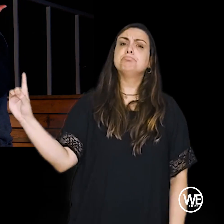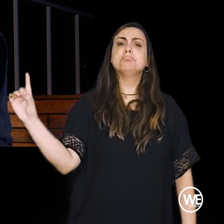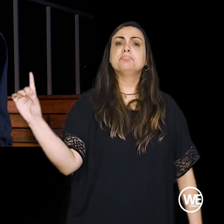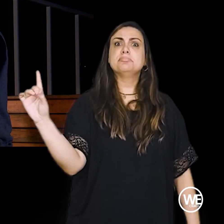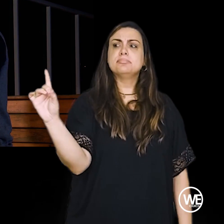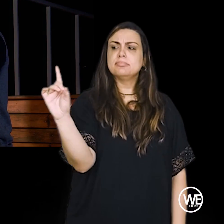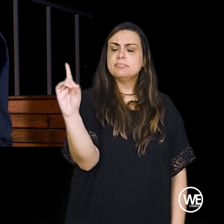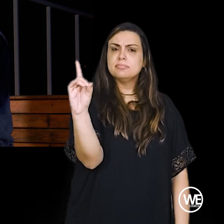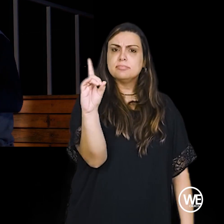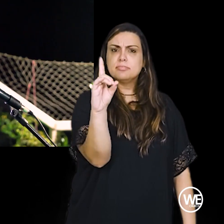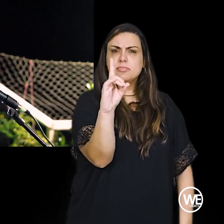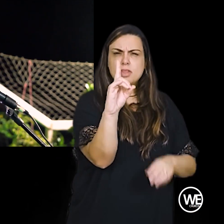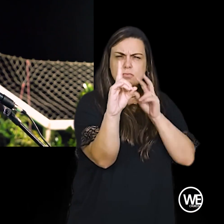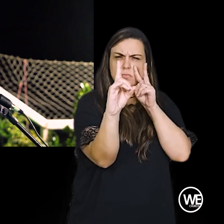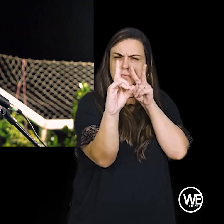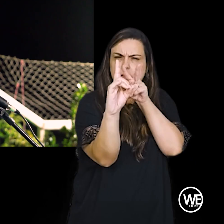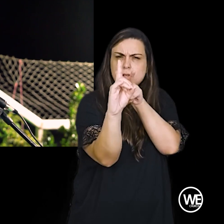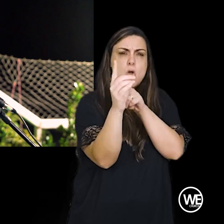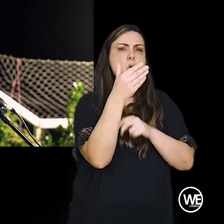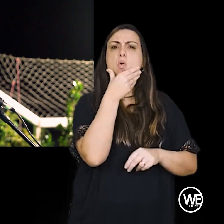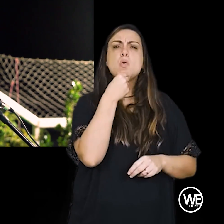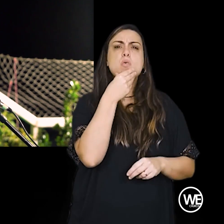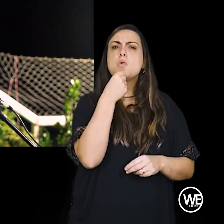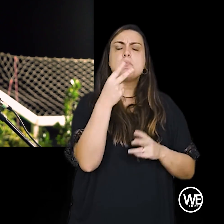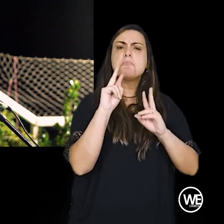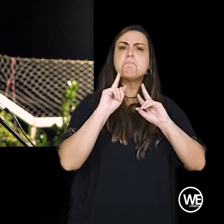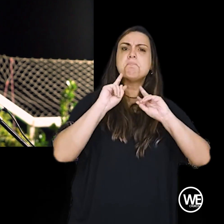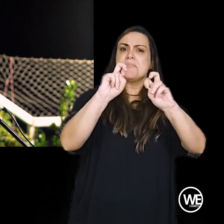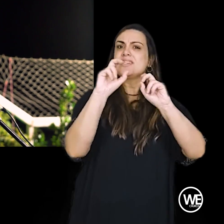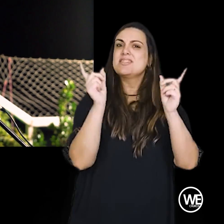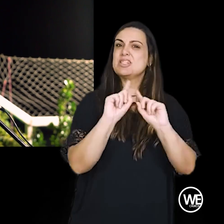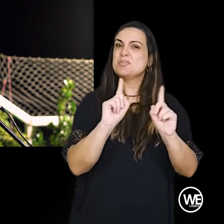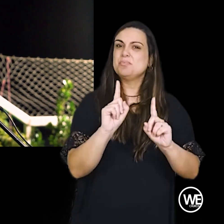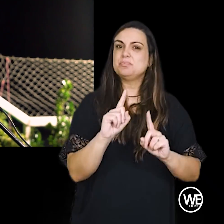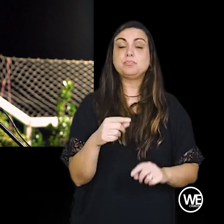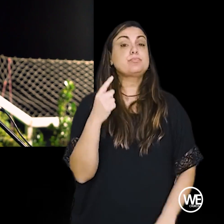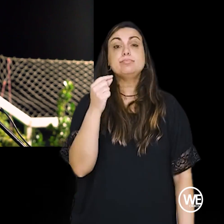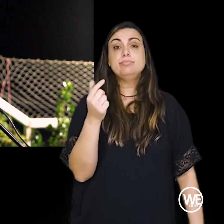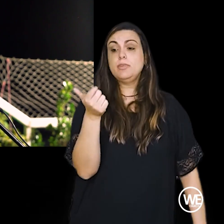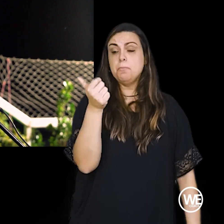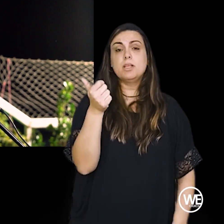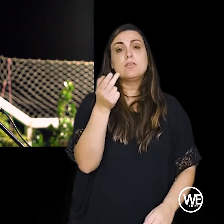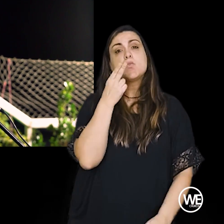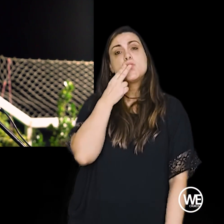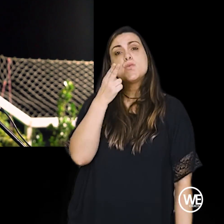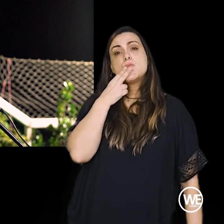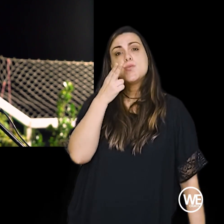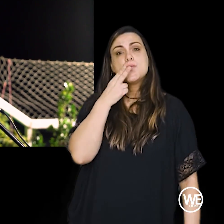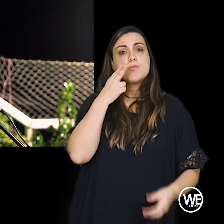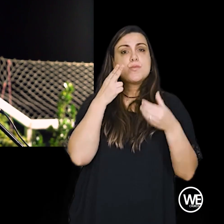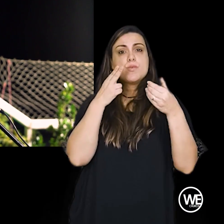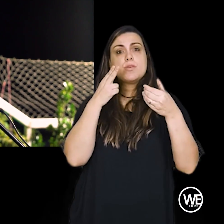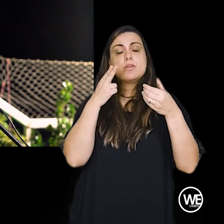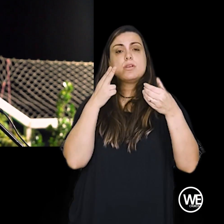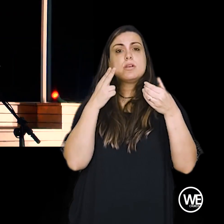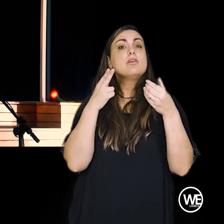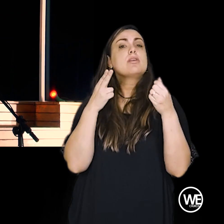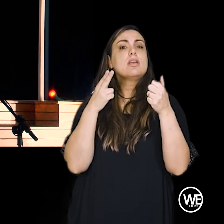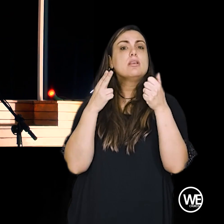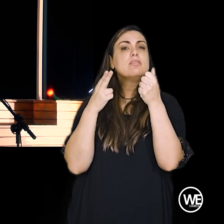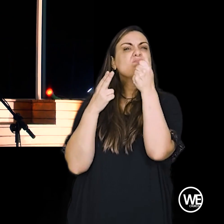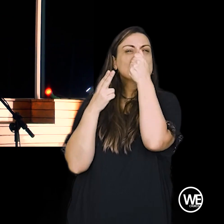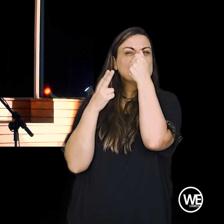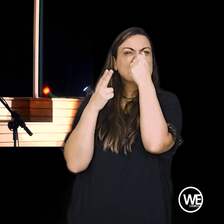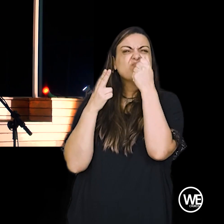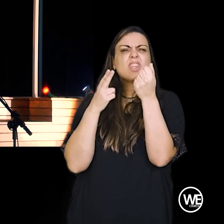passou bem na minha frente. Eu olhei para ele, ele não me reconheceu e numa mão ele estava com um cigarro e na outra com uma latinha de cola. Eu